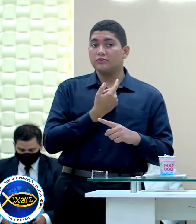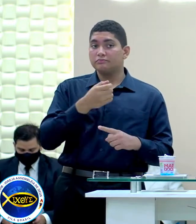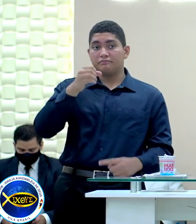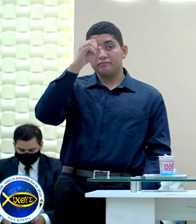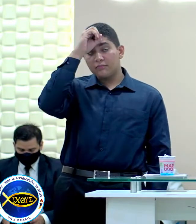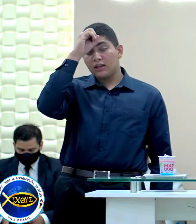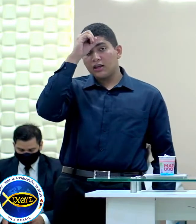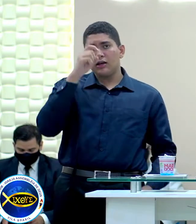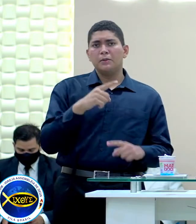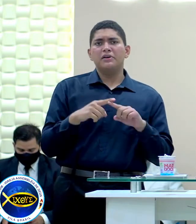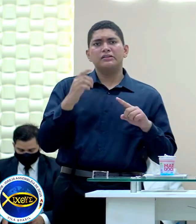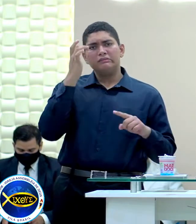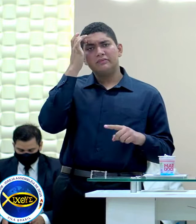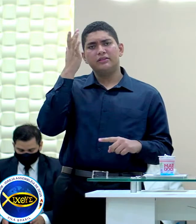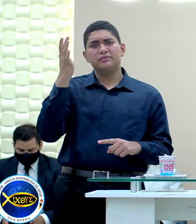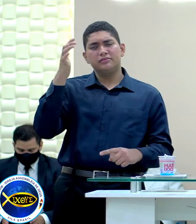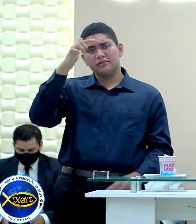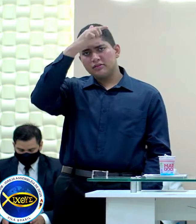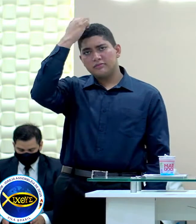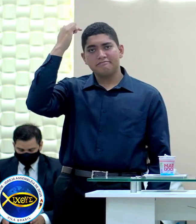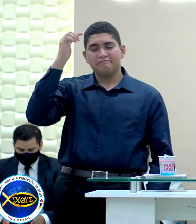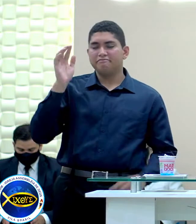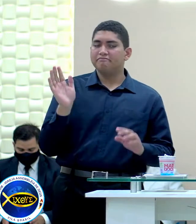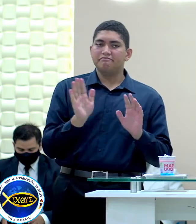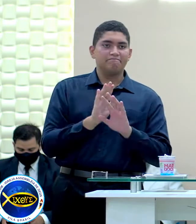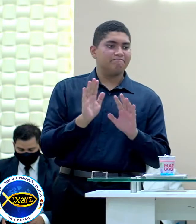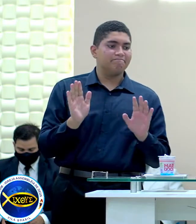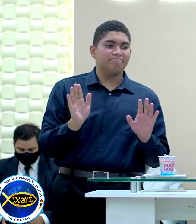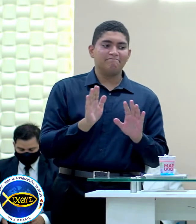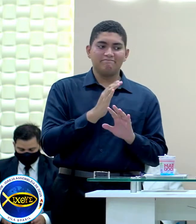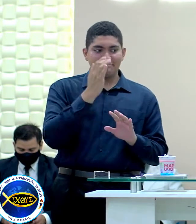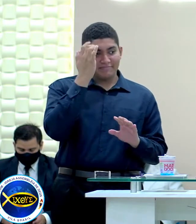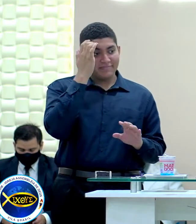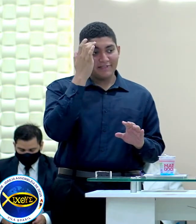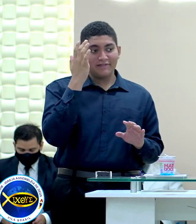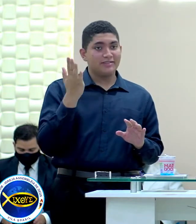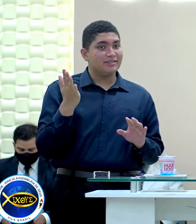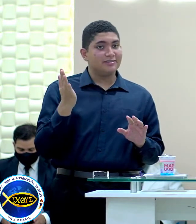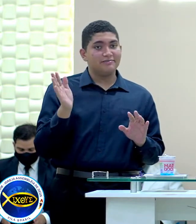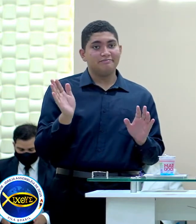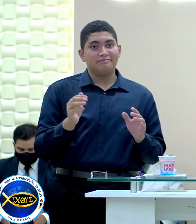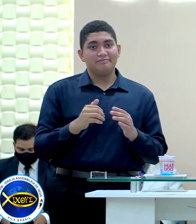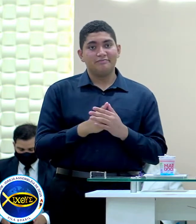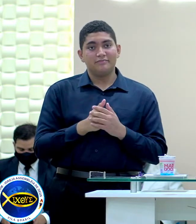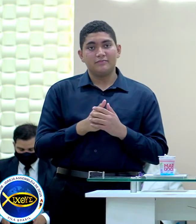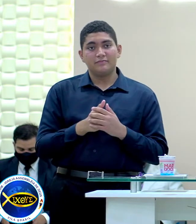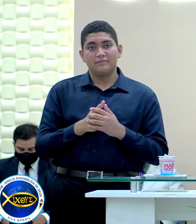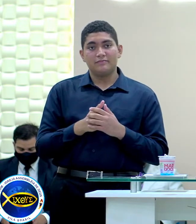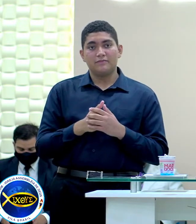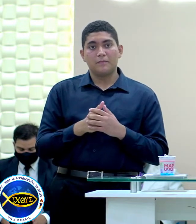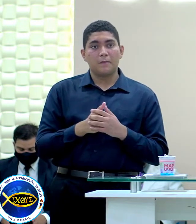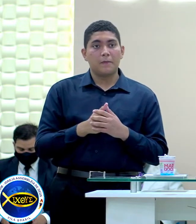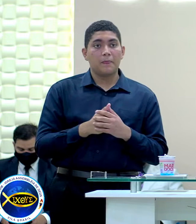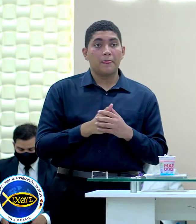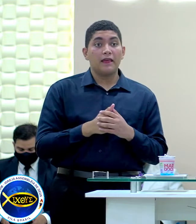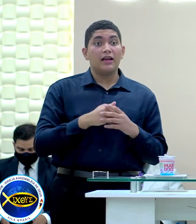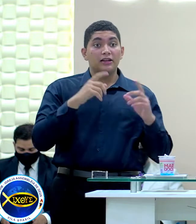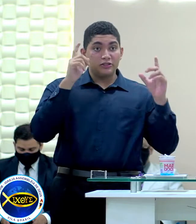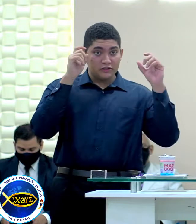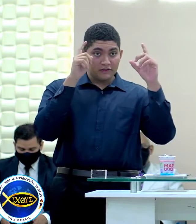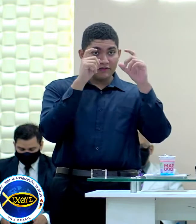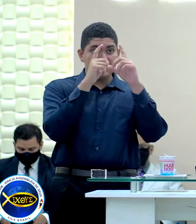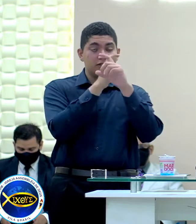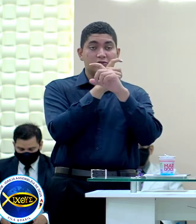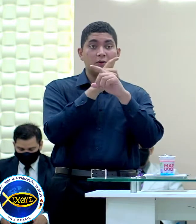fácil ser santo, pastor? Não é fácil. Oh, irmãos, não é fácil. É muito difícil